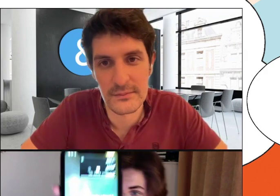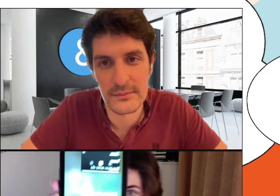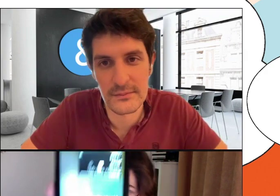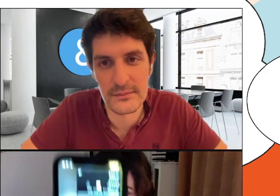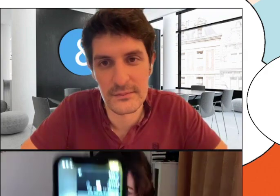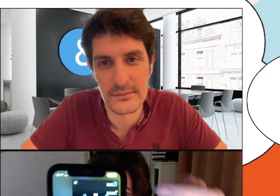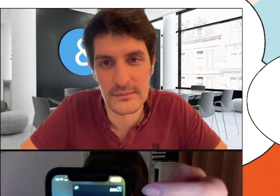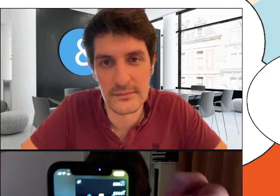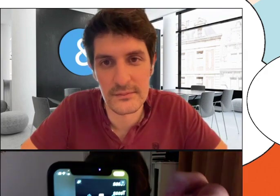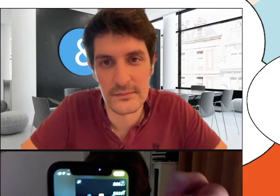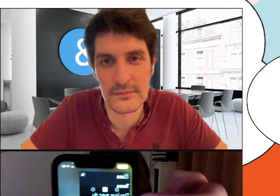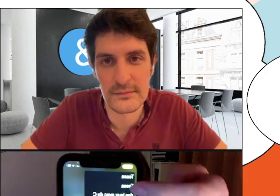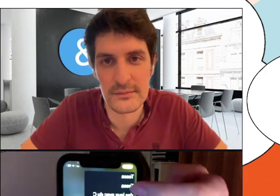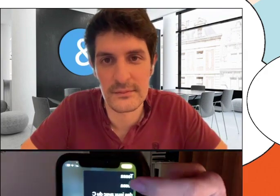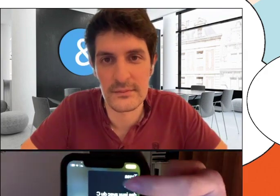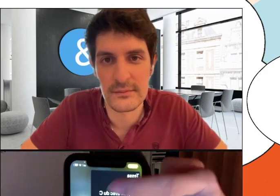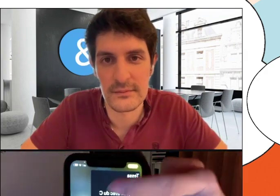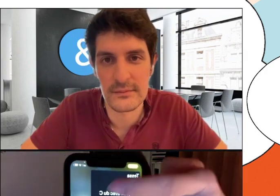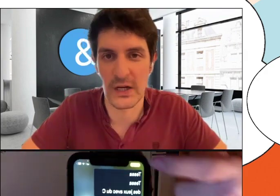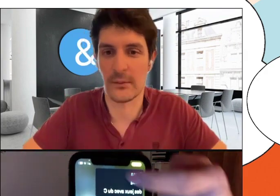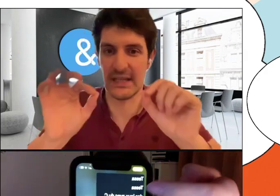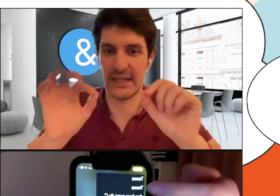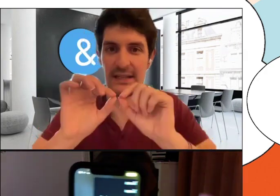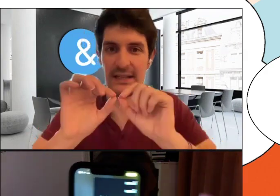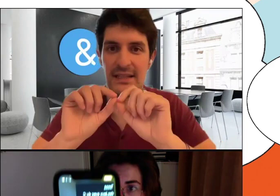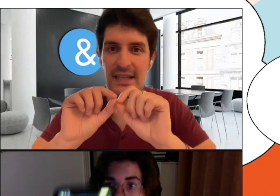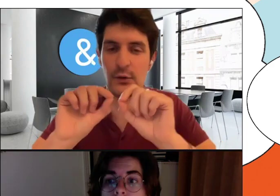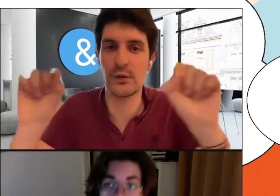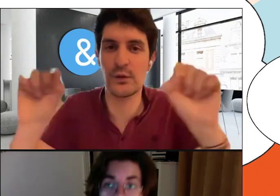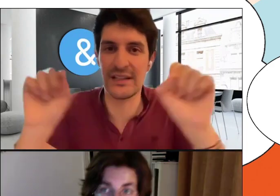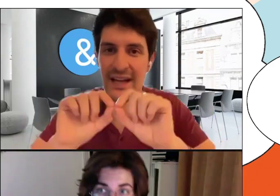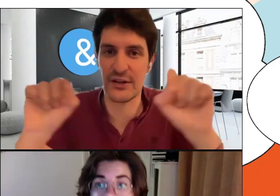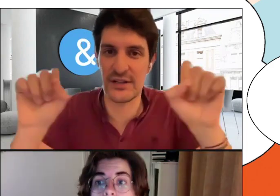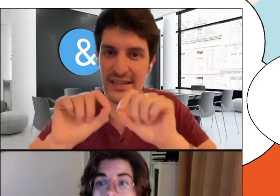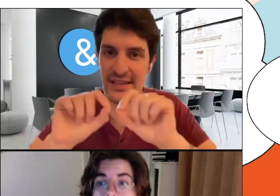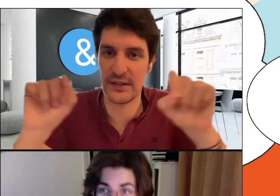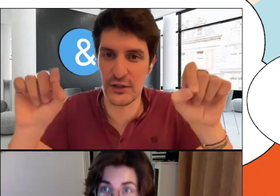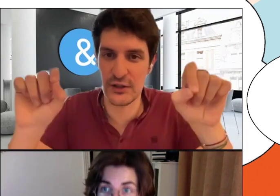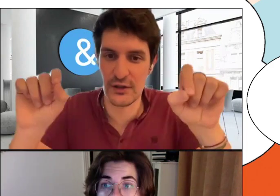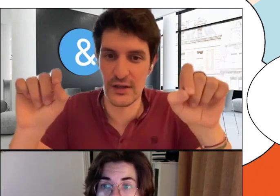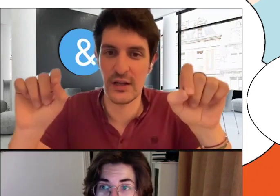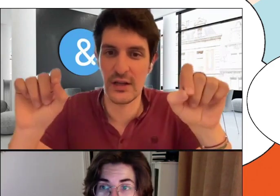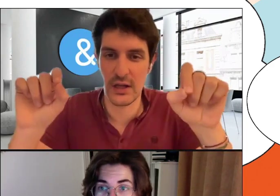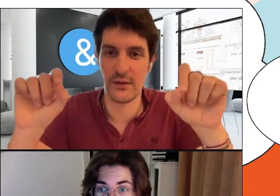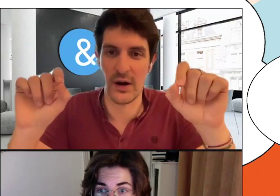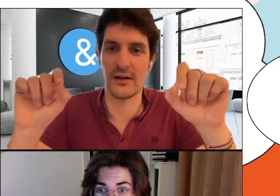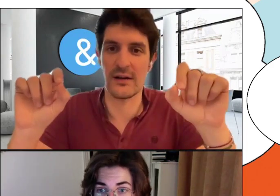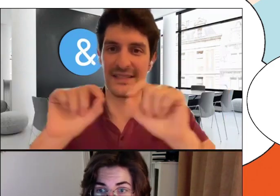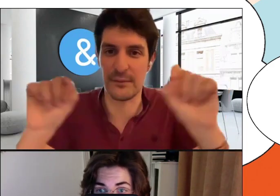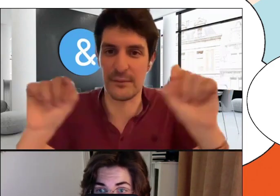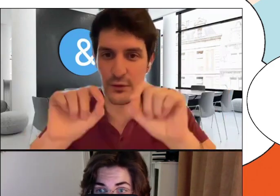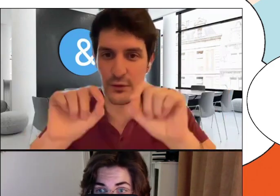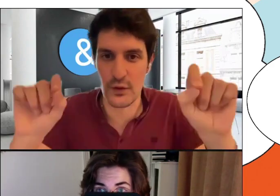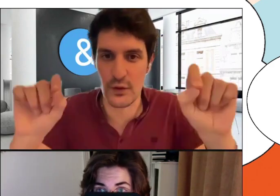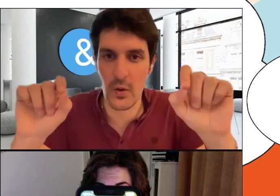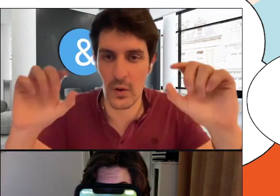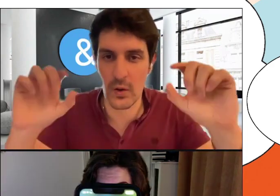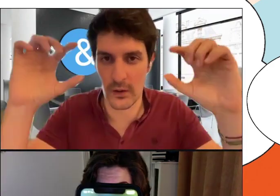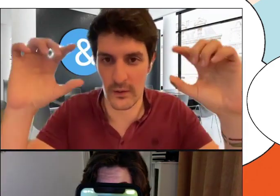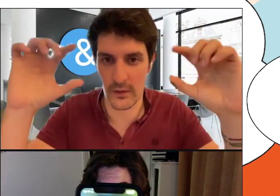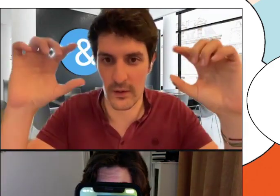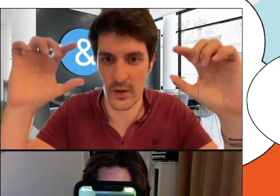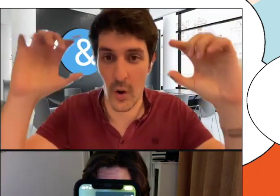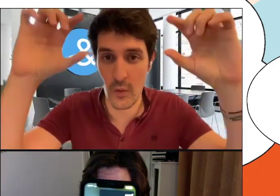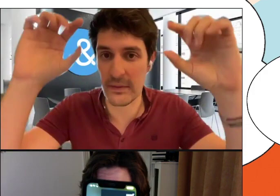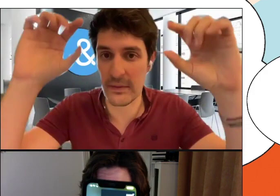Là, vous voyez, t'es juste Voilà. là. Il y a le sous-titrage qui s'affiche, Oui, voilà, qui s'affiche justement en